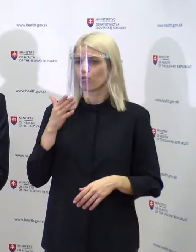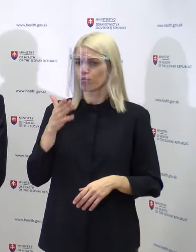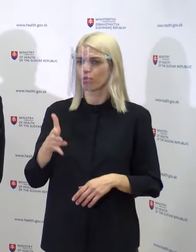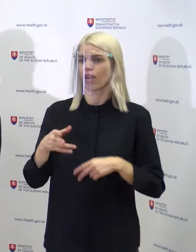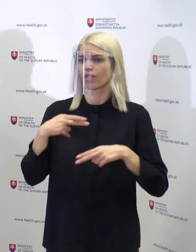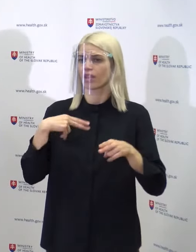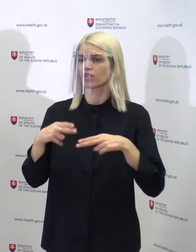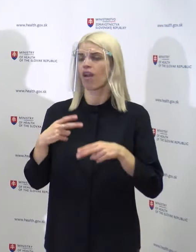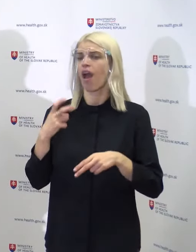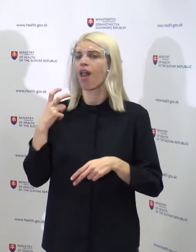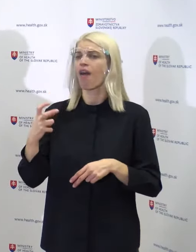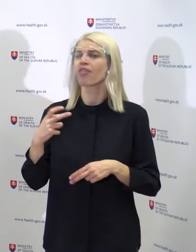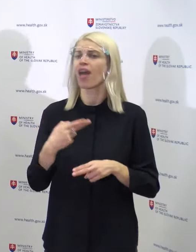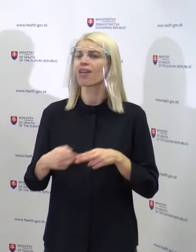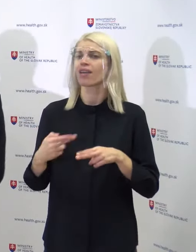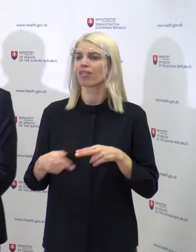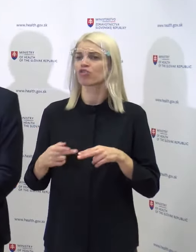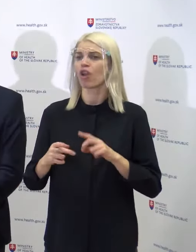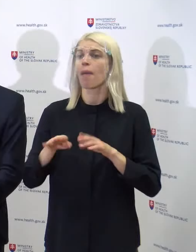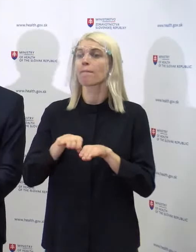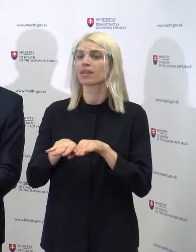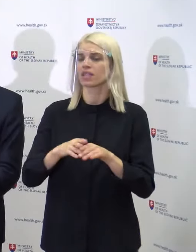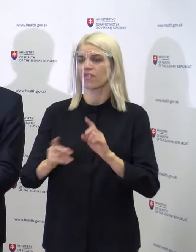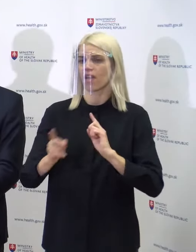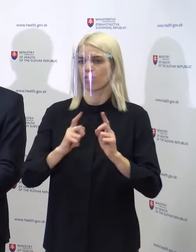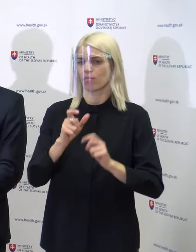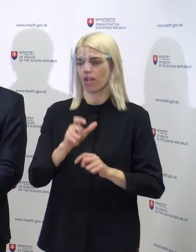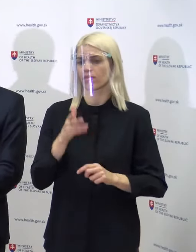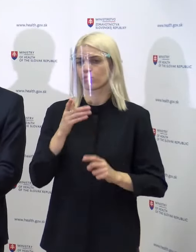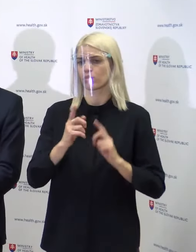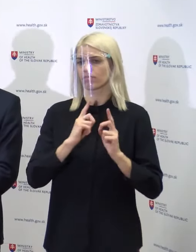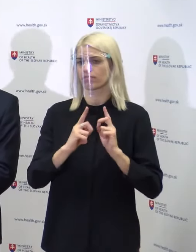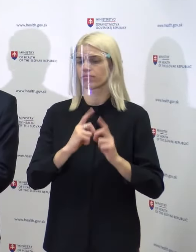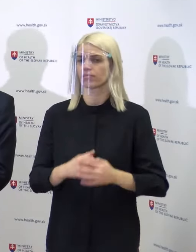hygieničkou z ministerstva dopravy.